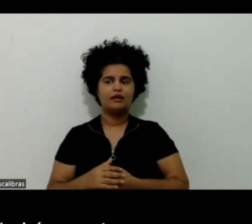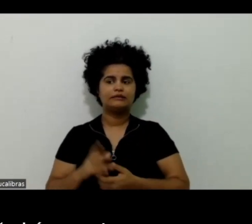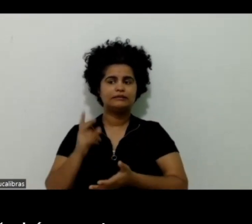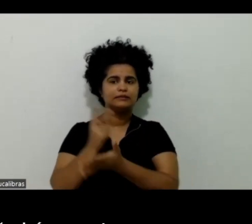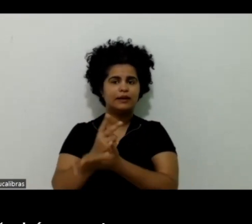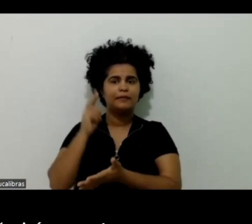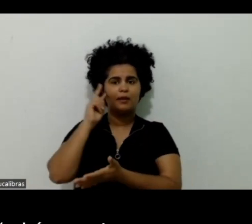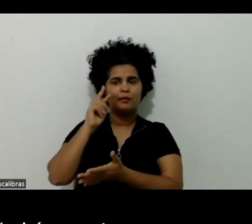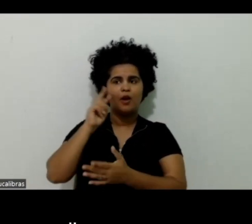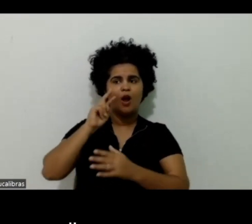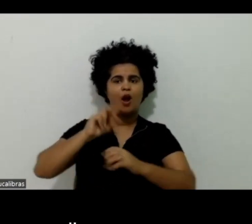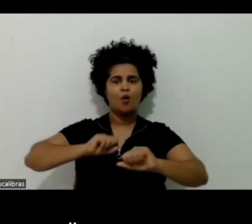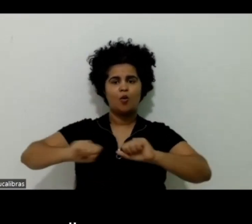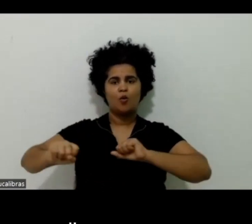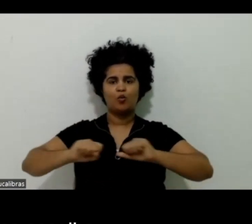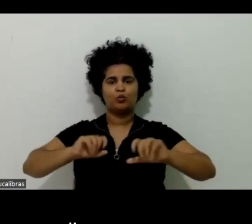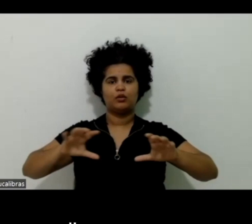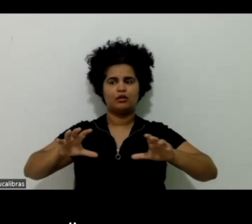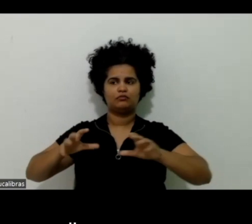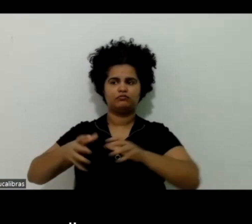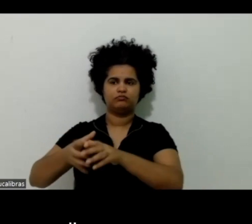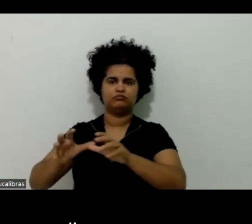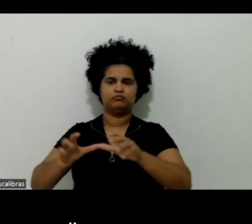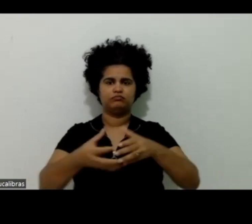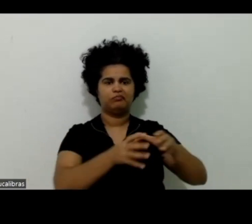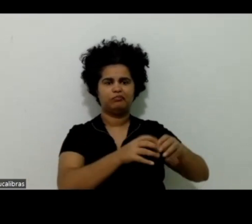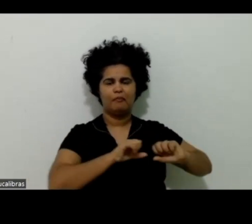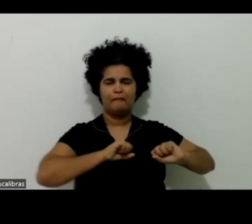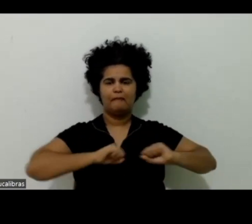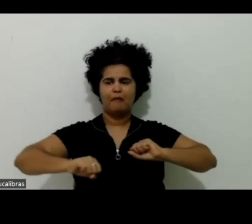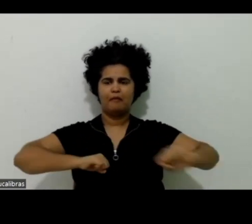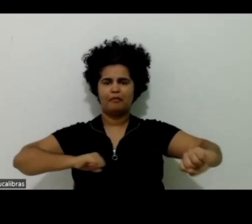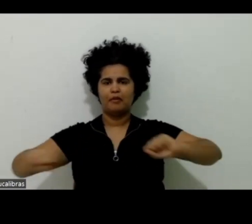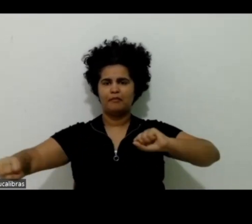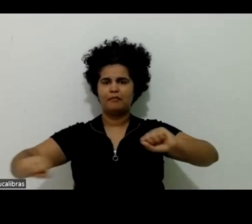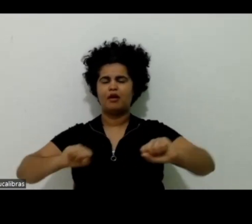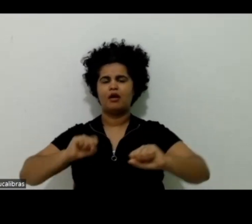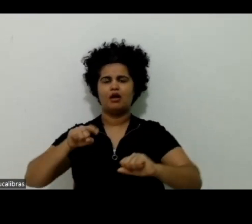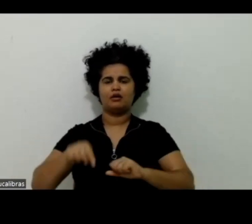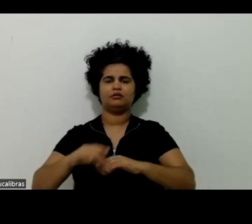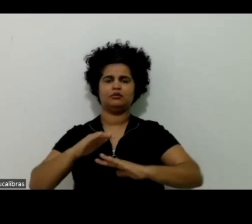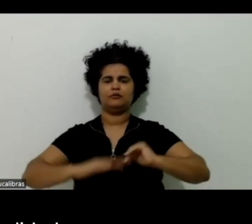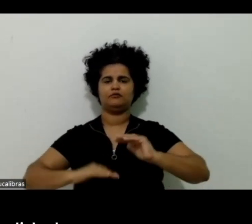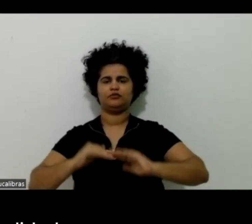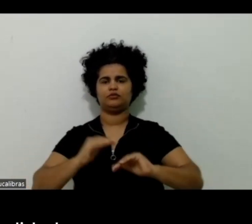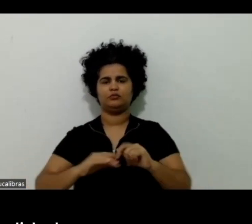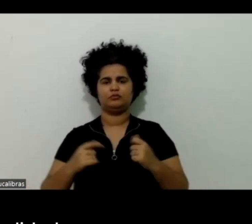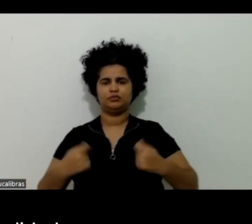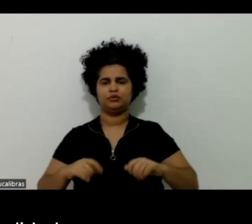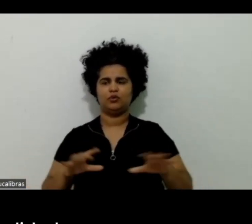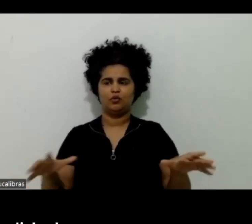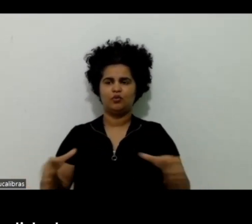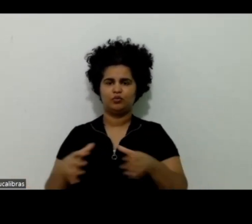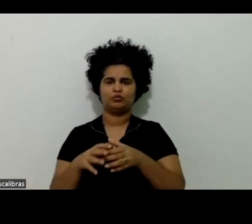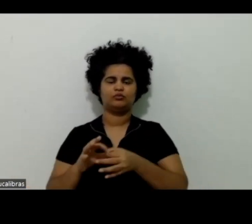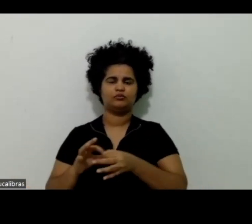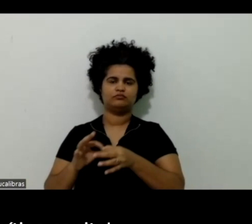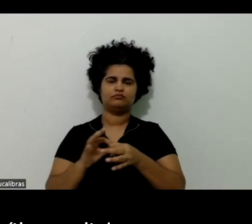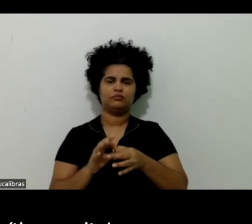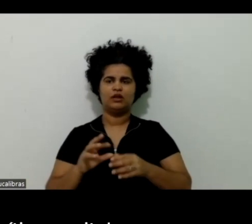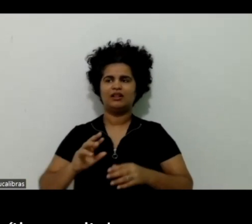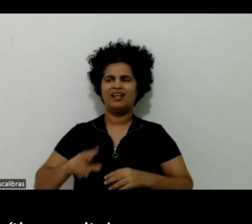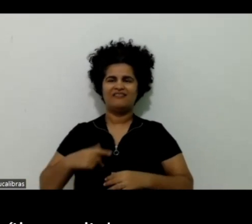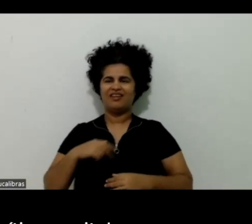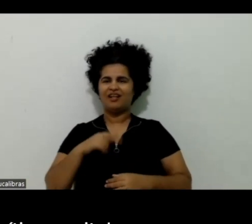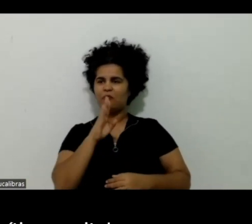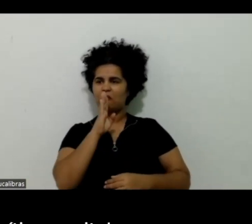luta de classes não há empate, e essa profissão fez uma escolha coletiva, né, não mais pela neutralidade